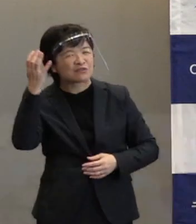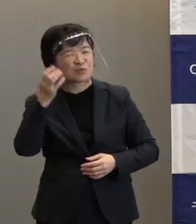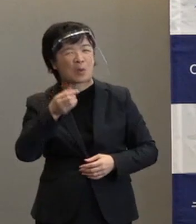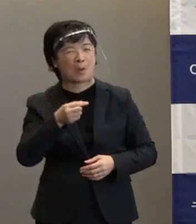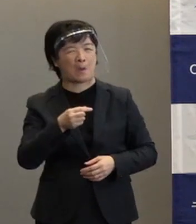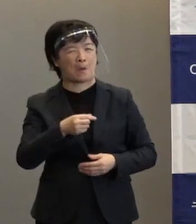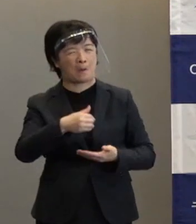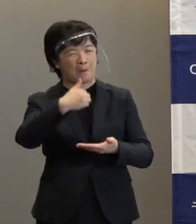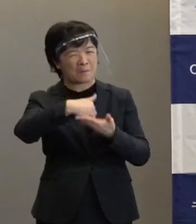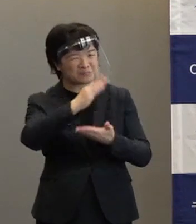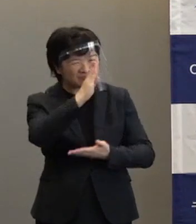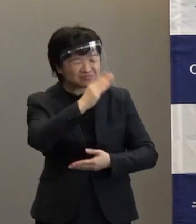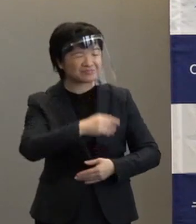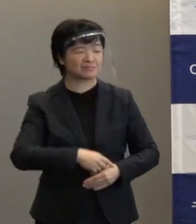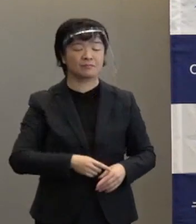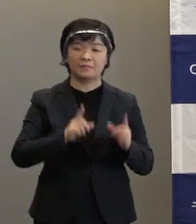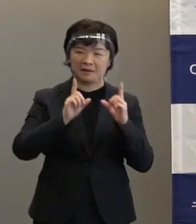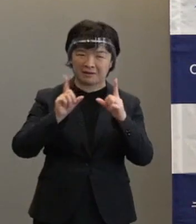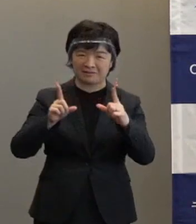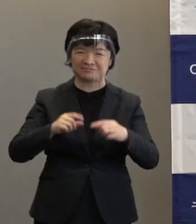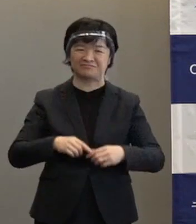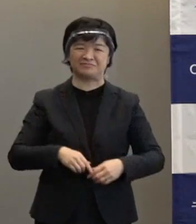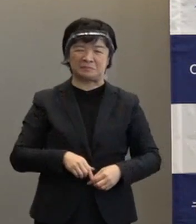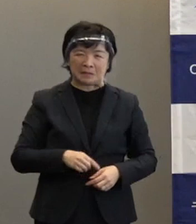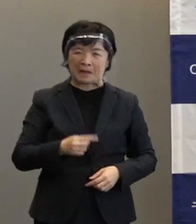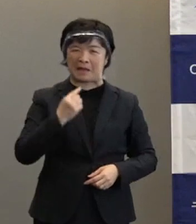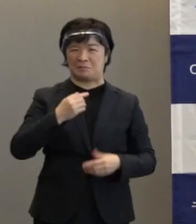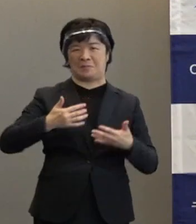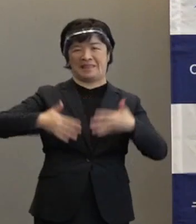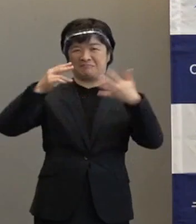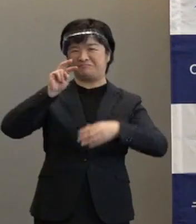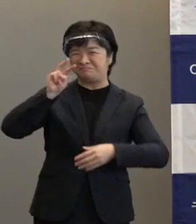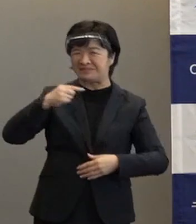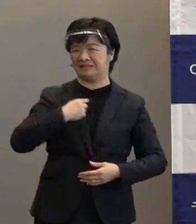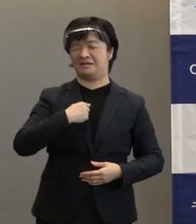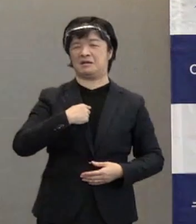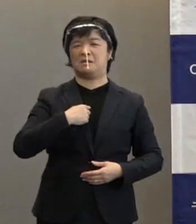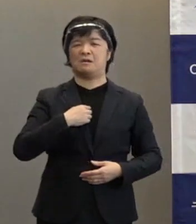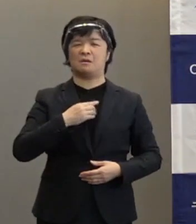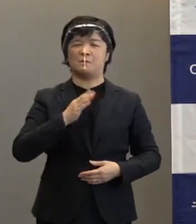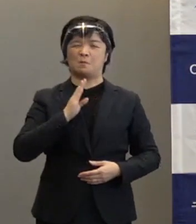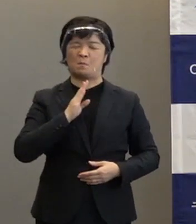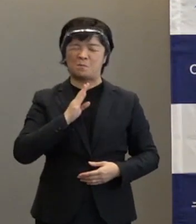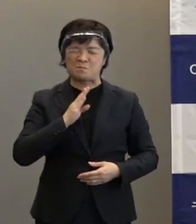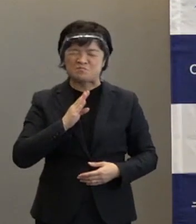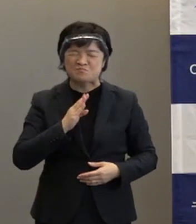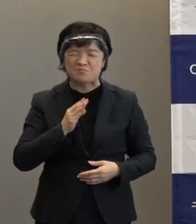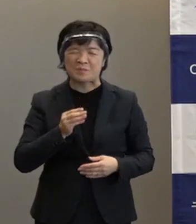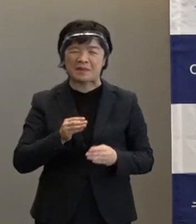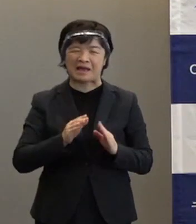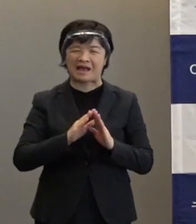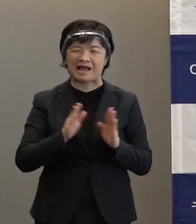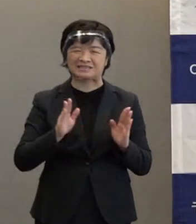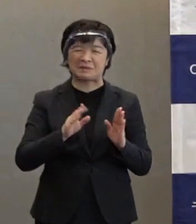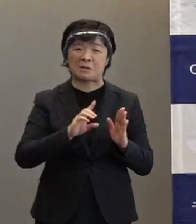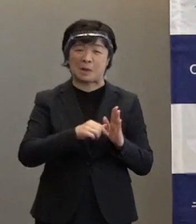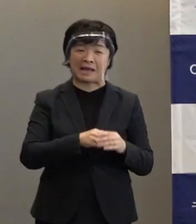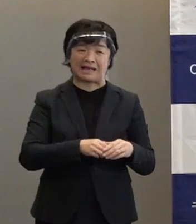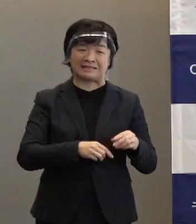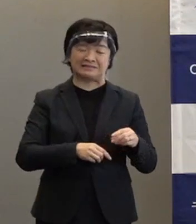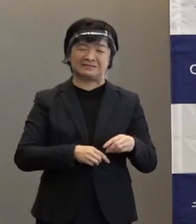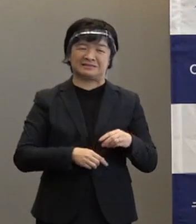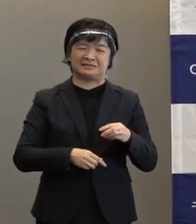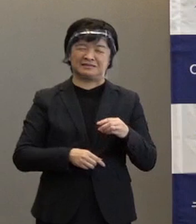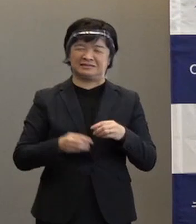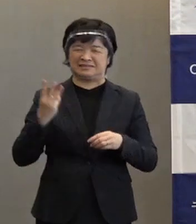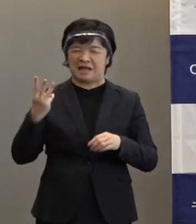持ちあれば聞かせてください。 私もリアルタイムで見てましたけれども、本当に前半はもう3対0で負けてても